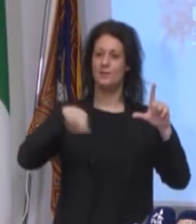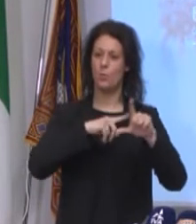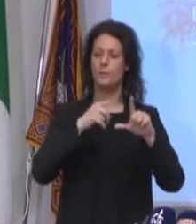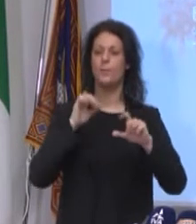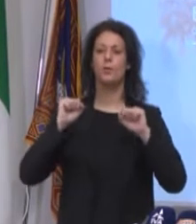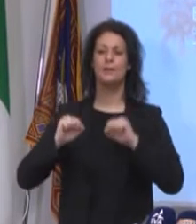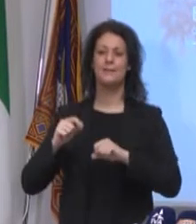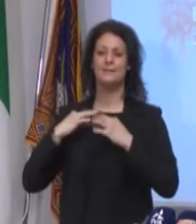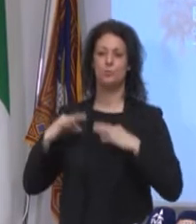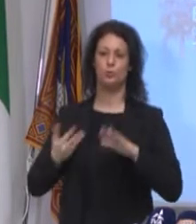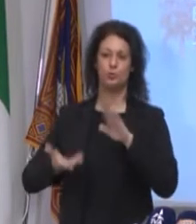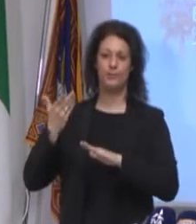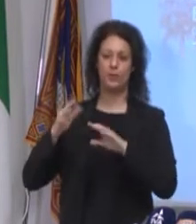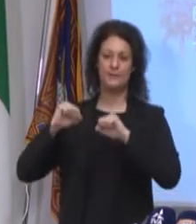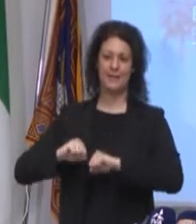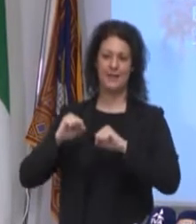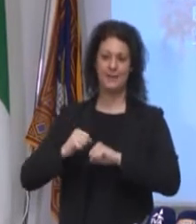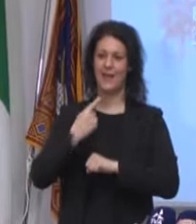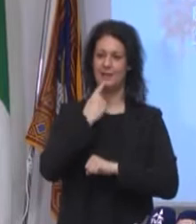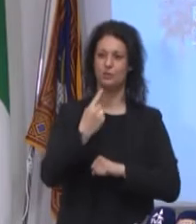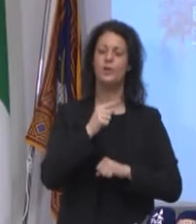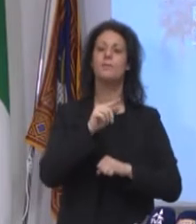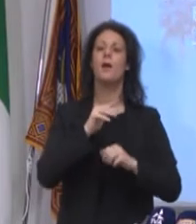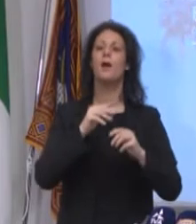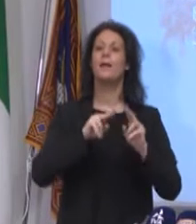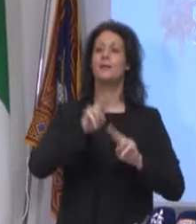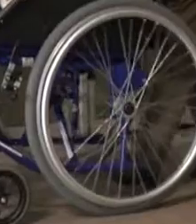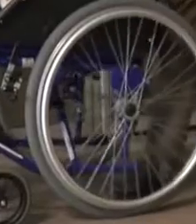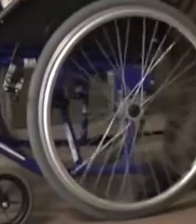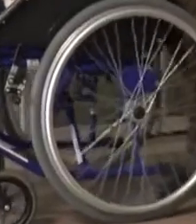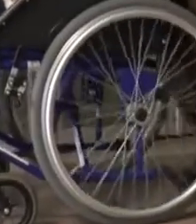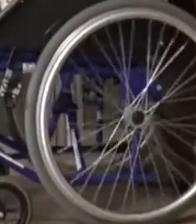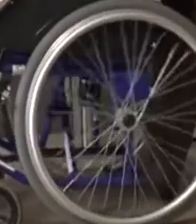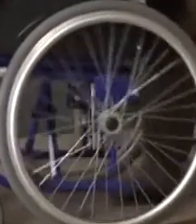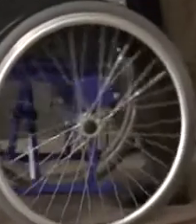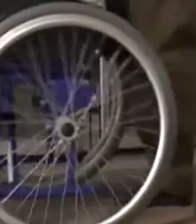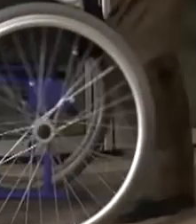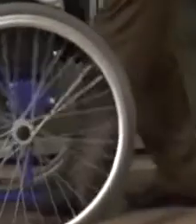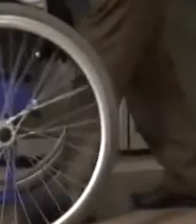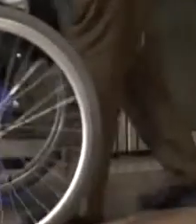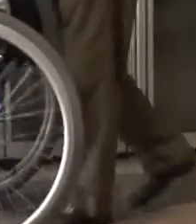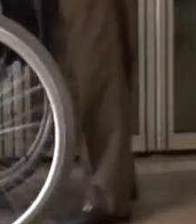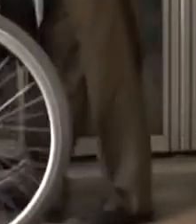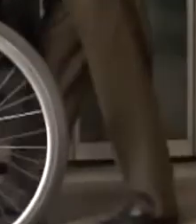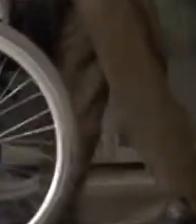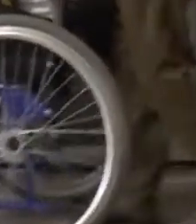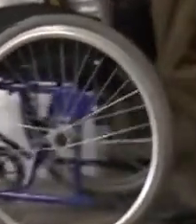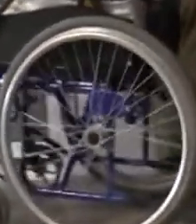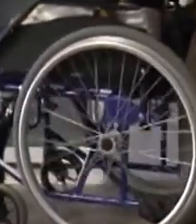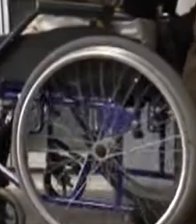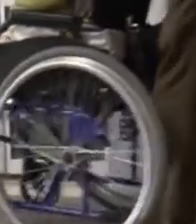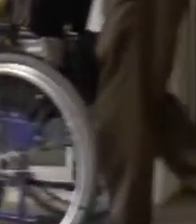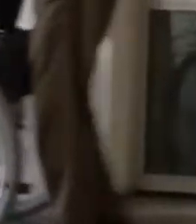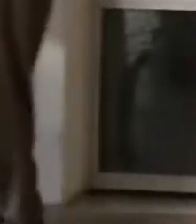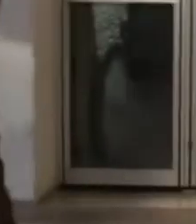Superiore di Sanità, a livello nazionale è pari al 31,3%. Su 370 case di riposo presenti in Veneto ne